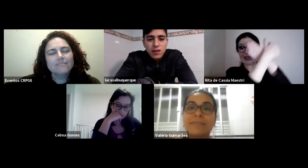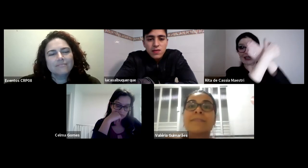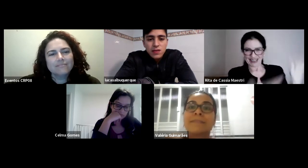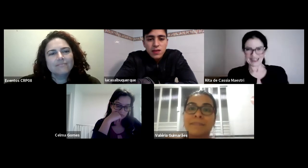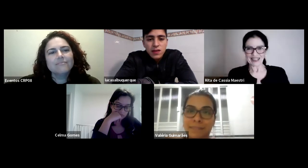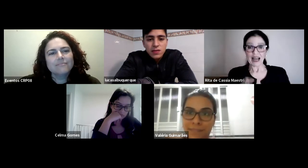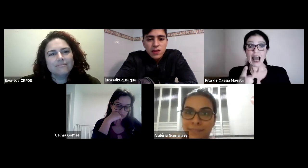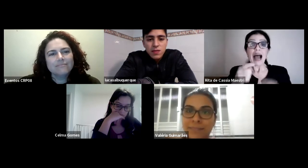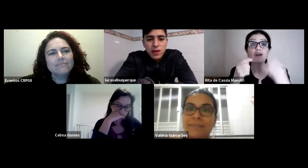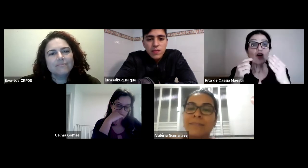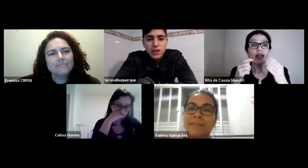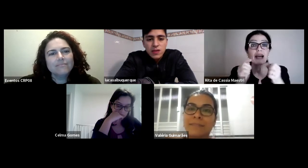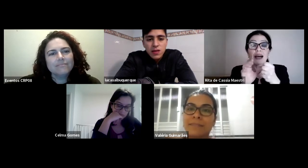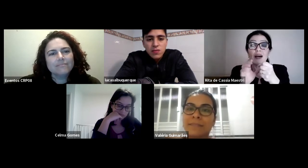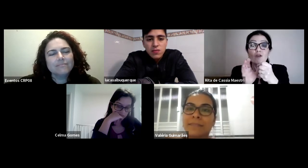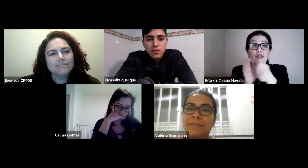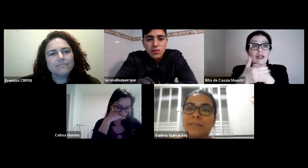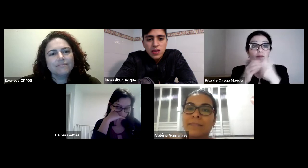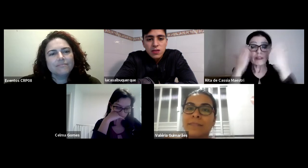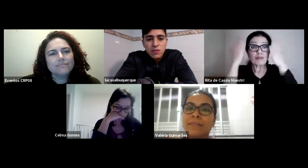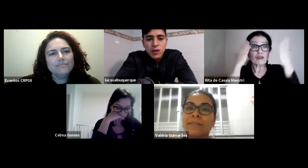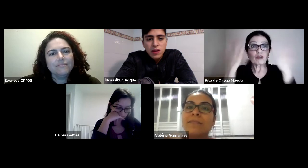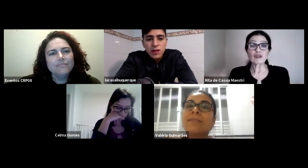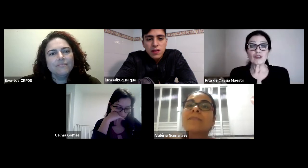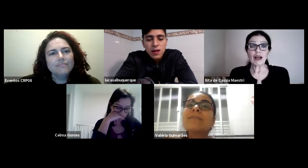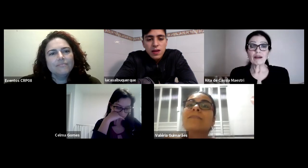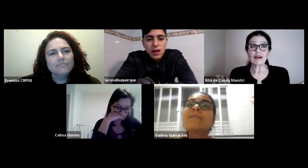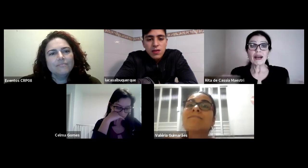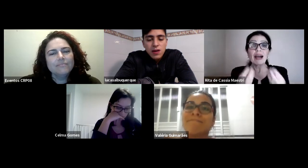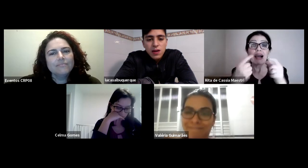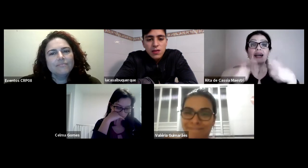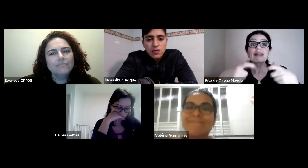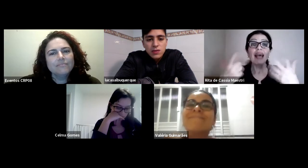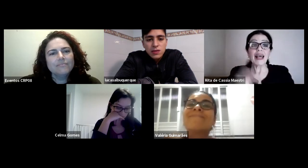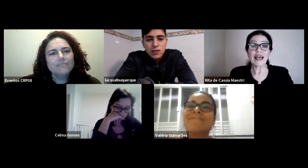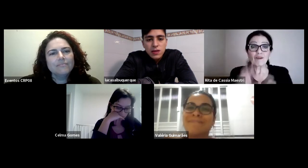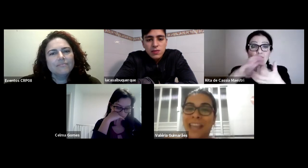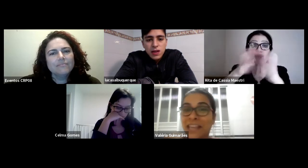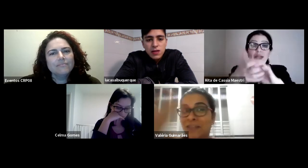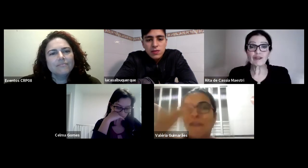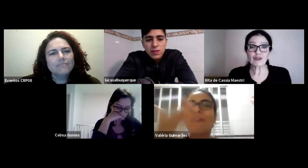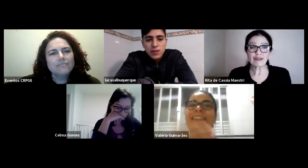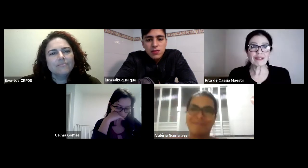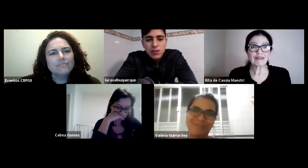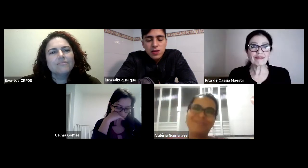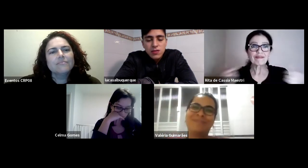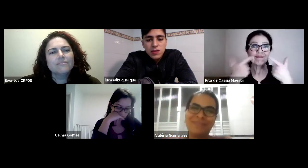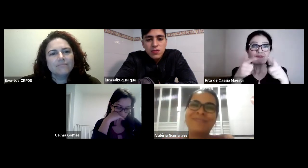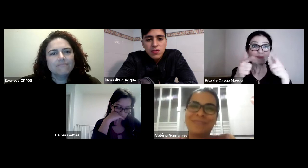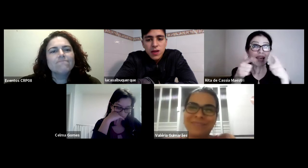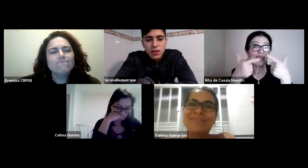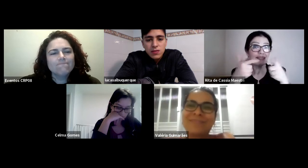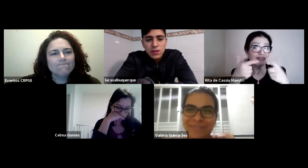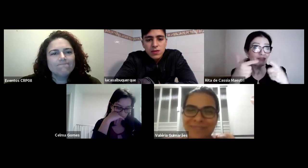Você vê e você faz um sinal para representar o inseto borboleta. Agora, os termos técnicos da psicologia não